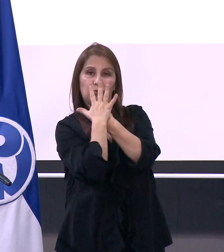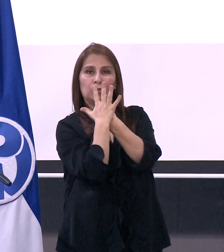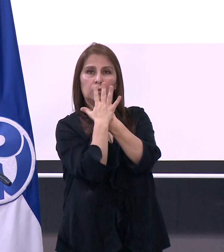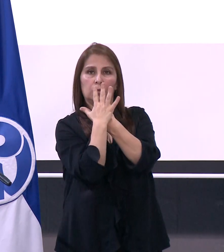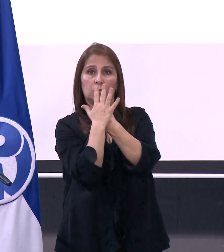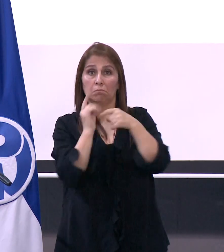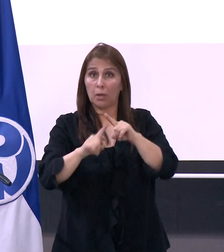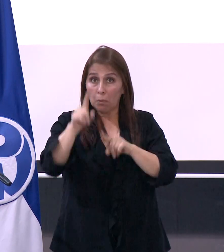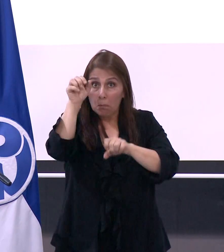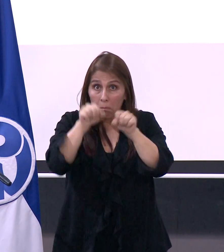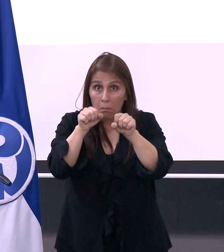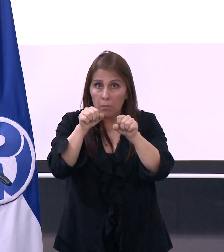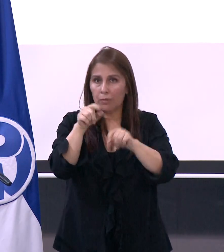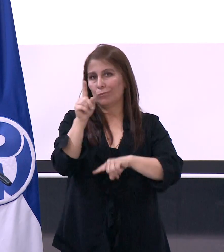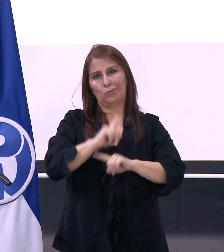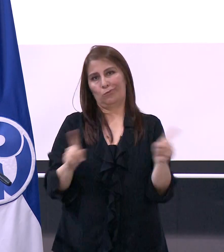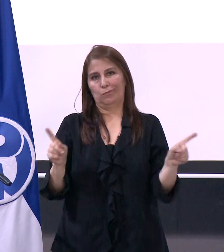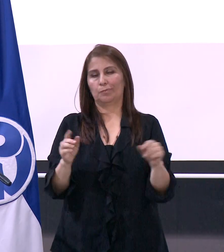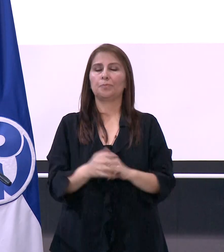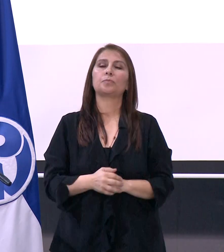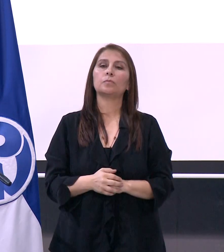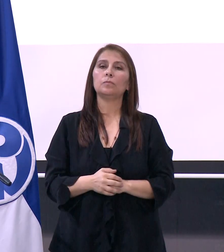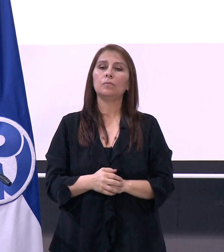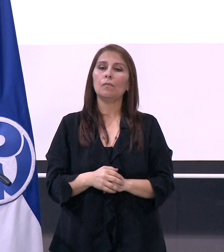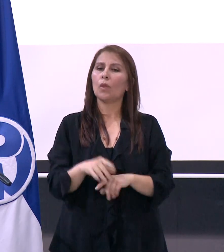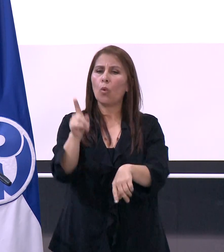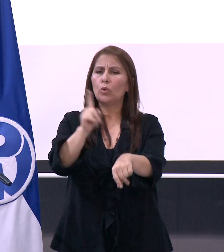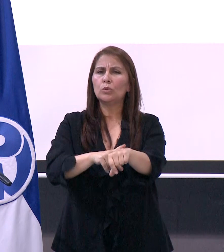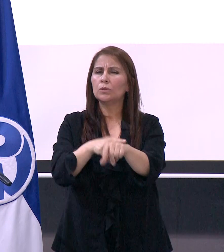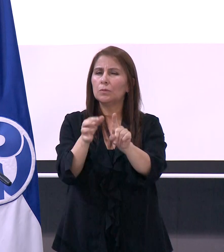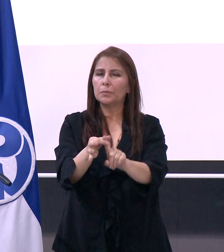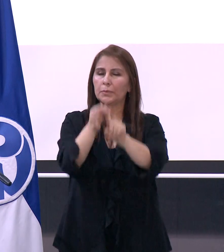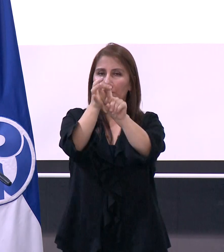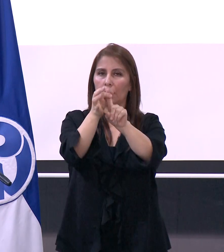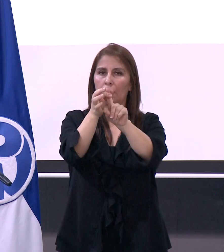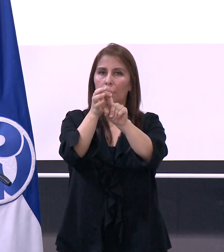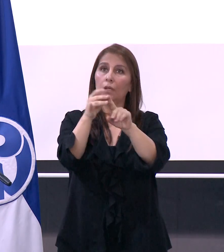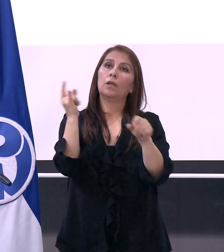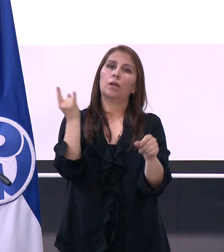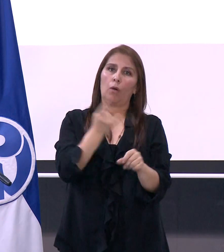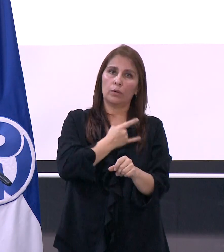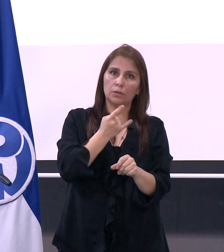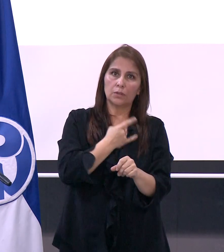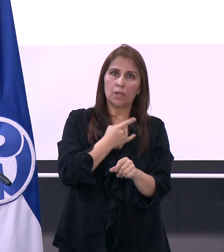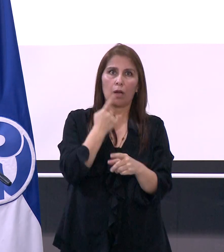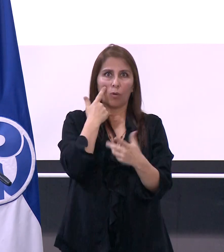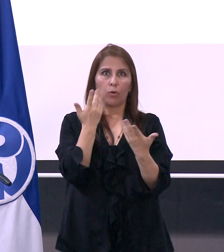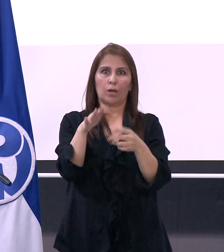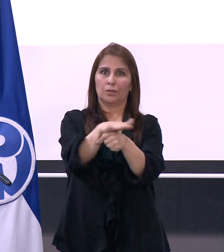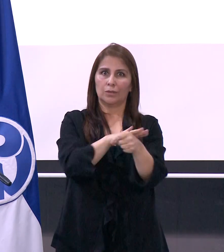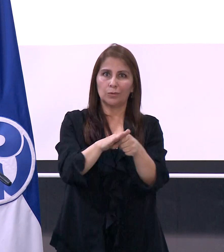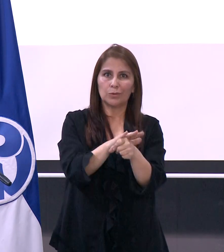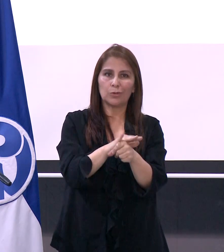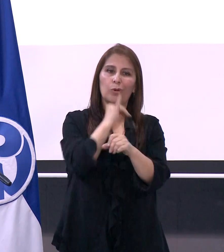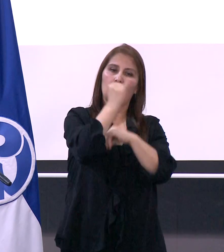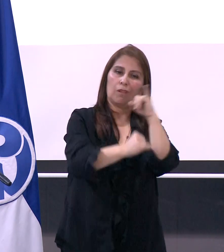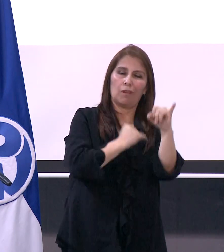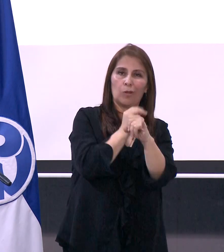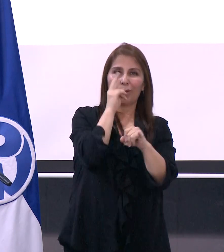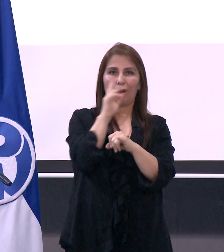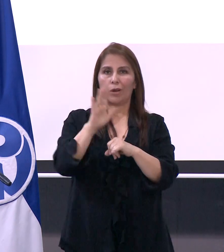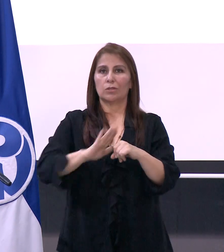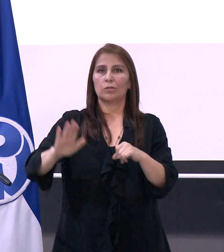así se vivía un momento especial y la universidad en esta nueva coyuntura internacional y nacional estaba redefiniendo su